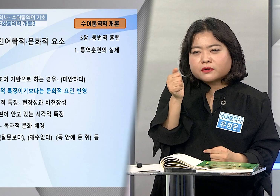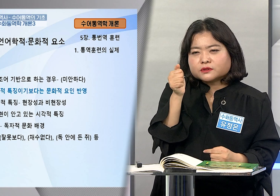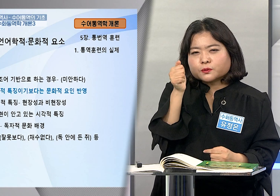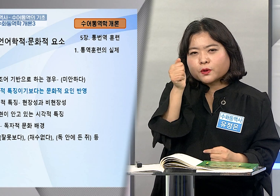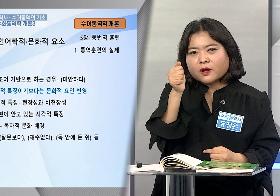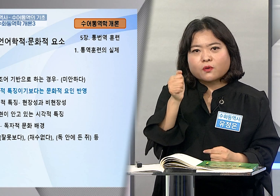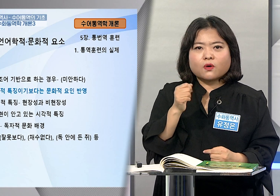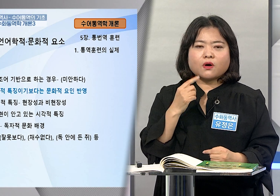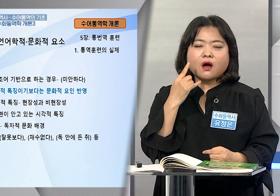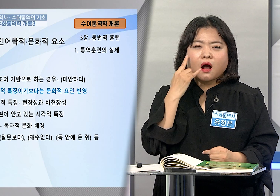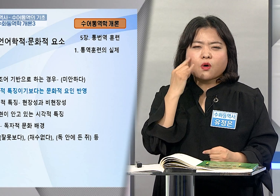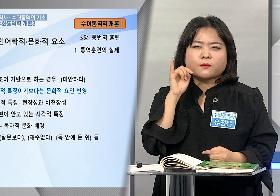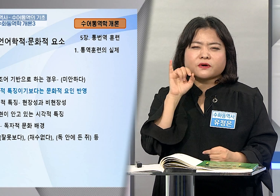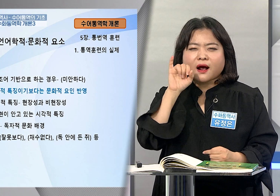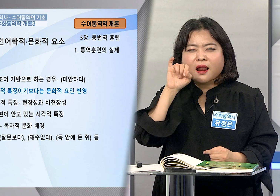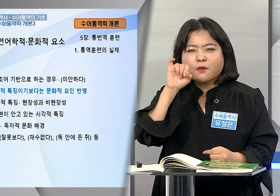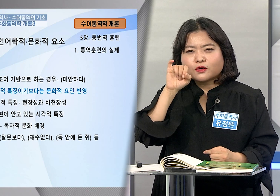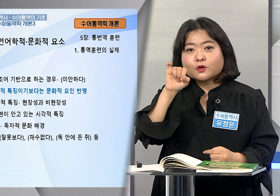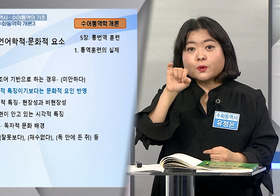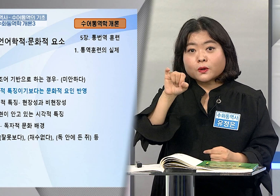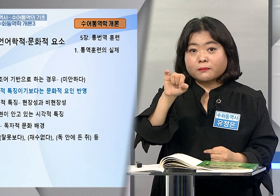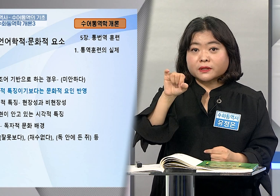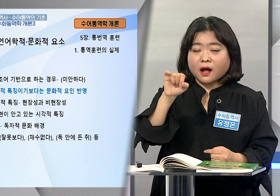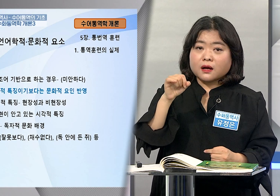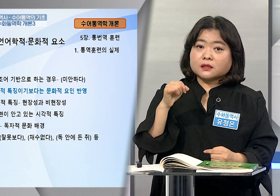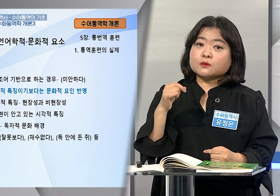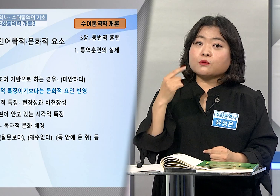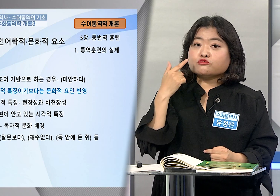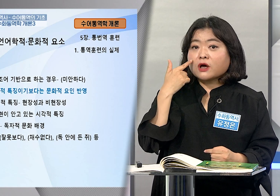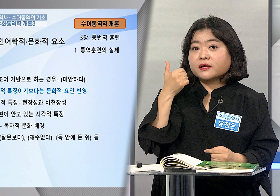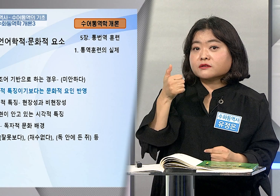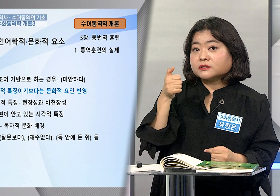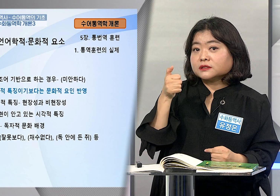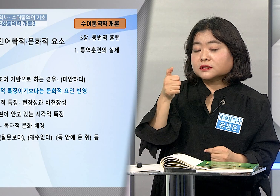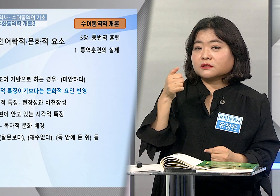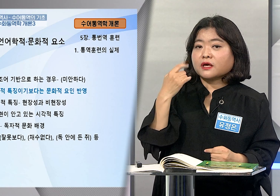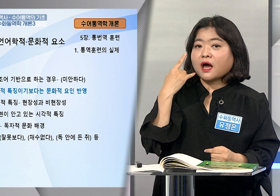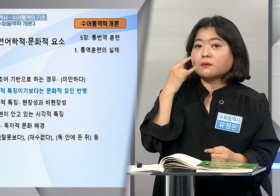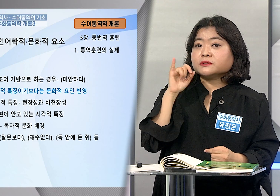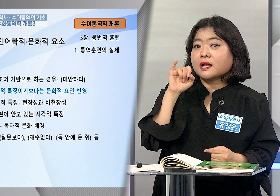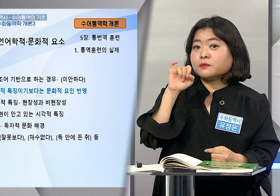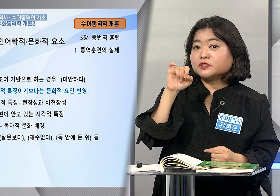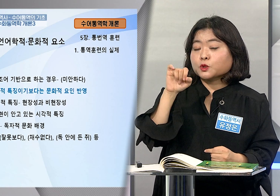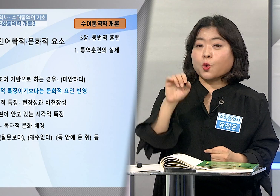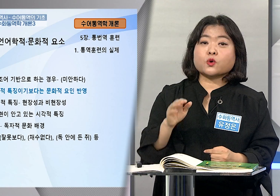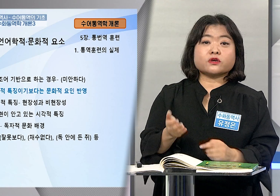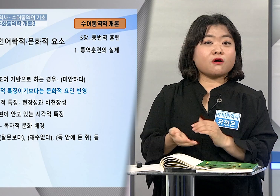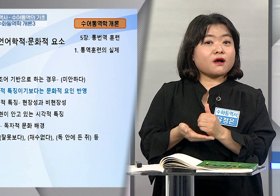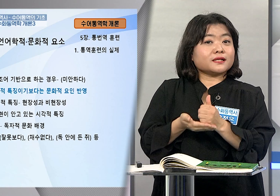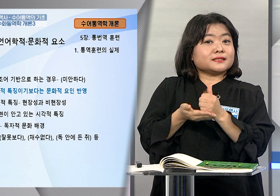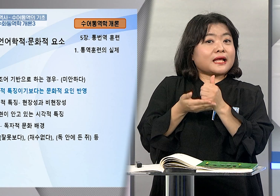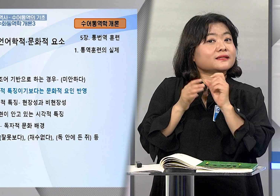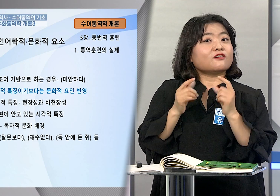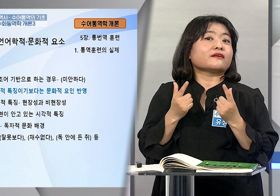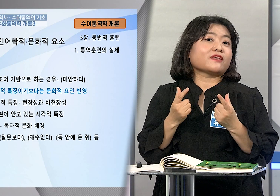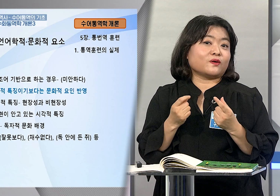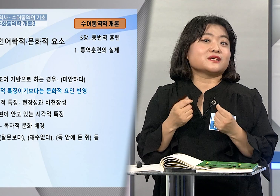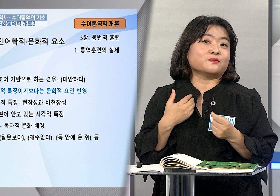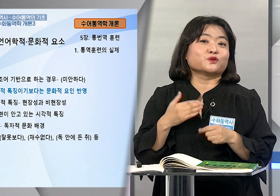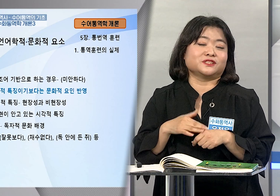할아버지로 표현하고 꼬부랑 할머니로 표현합니다. 일본 문화에서는 그렇게 할아버지 할머니를 공경하지 않는 것 같아요. 잘